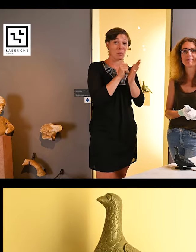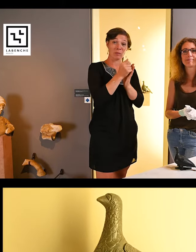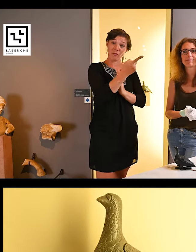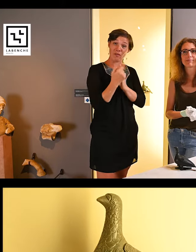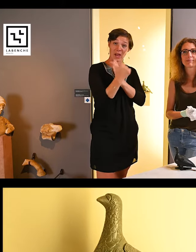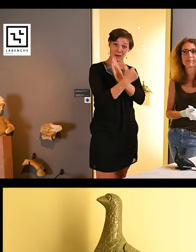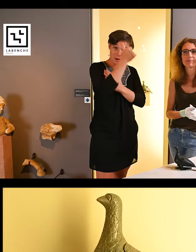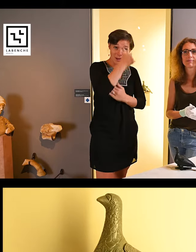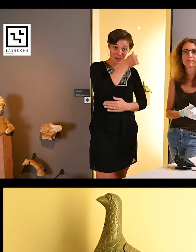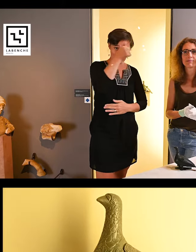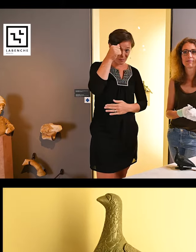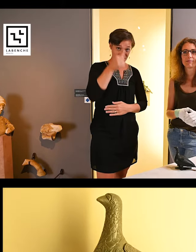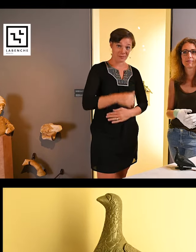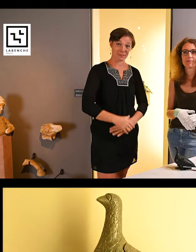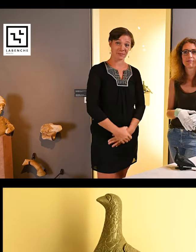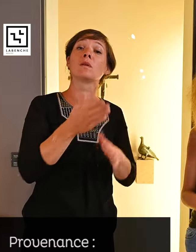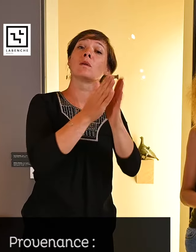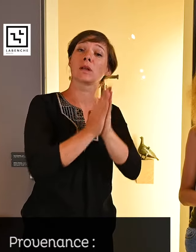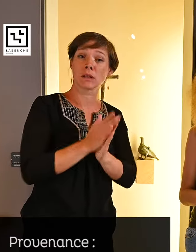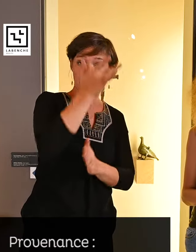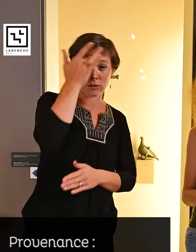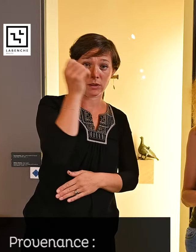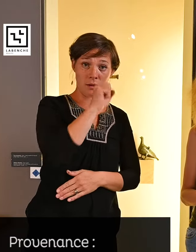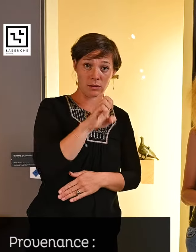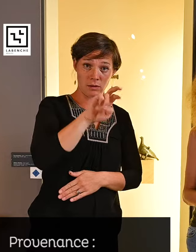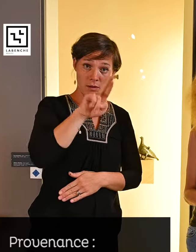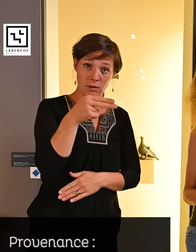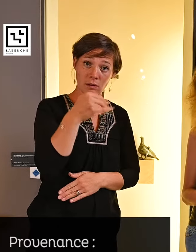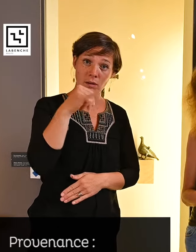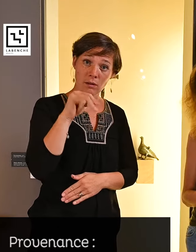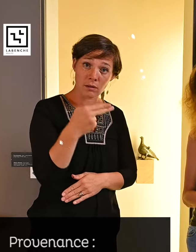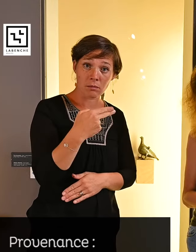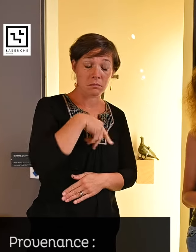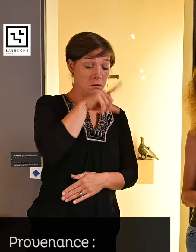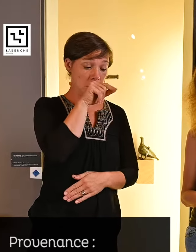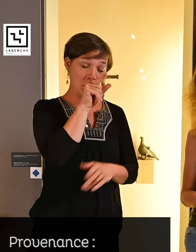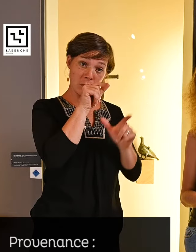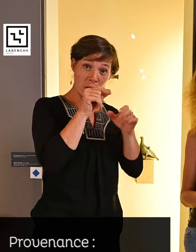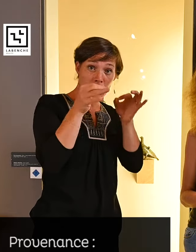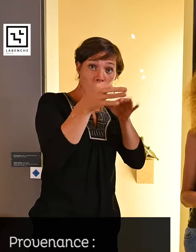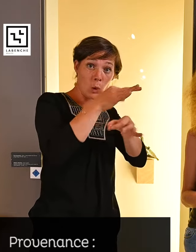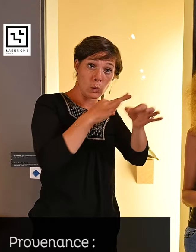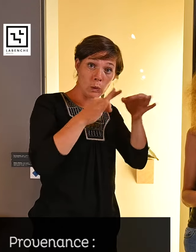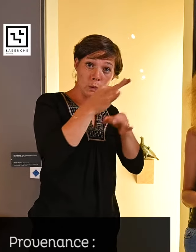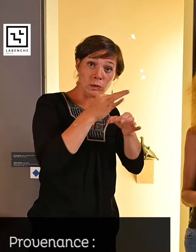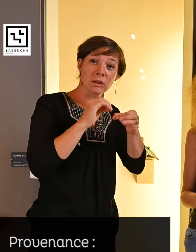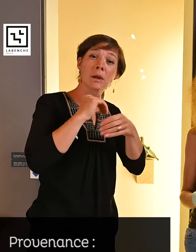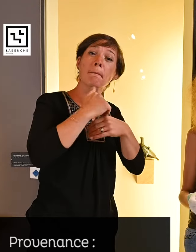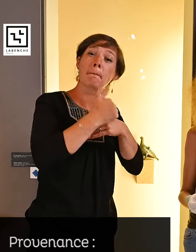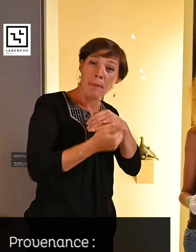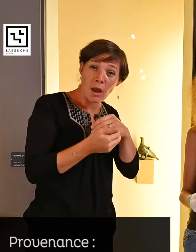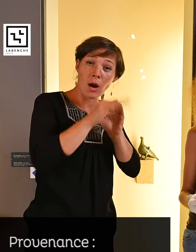chrétien la colombe eucharistique contenait possiblement les hosties consacrées